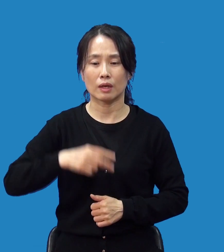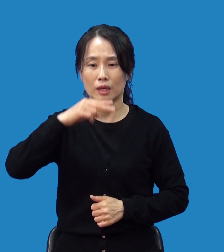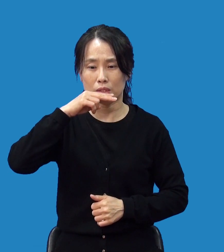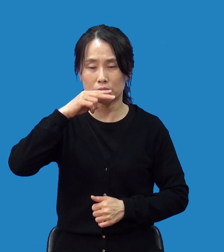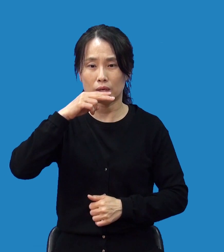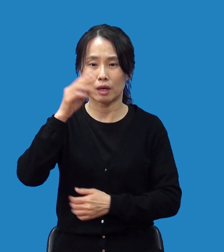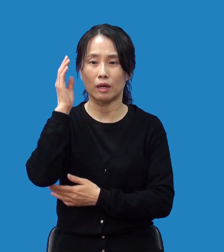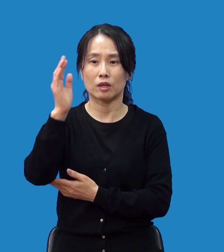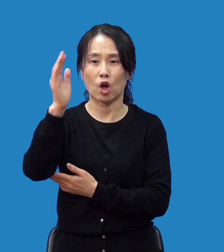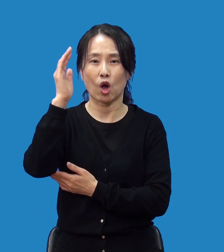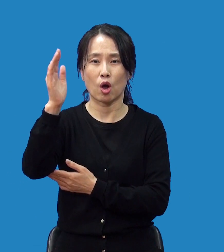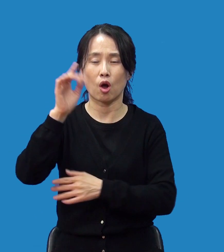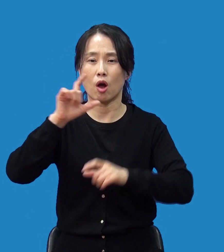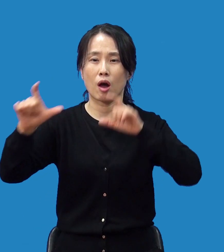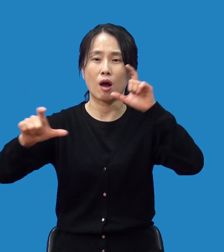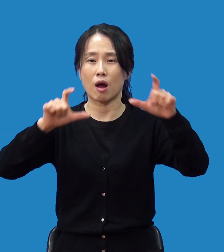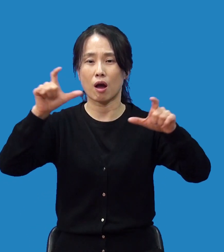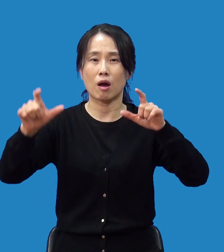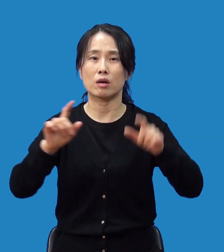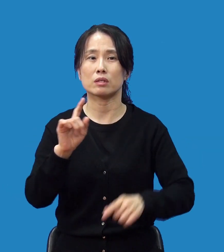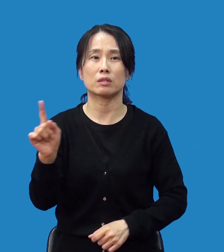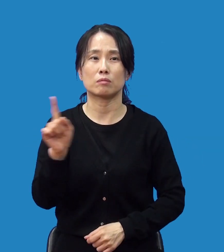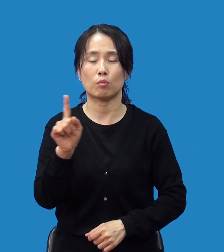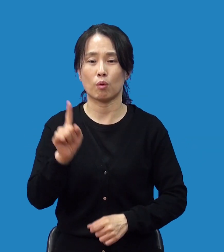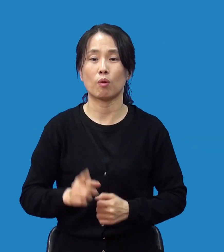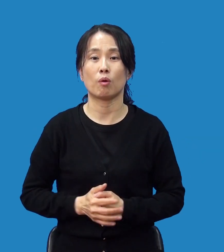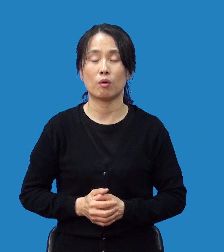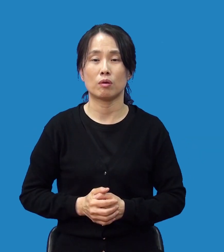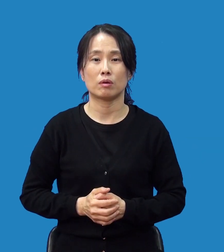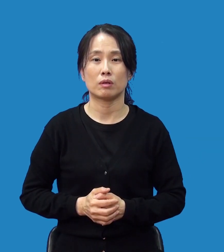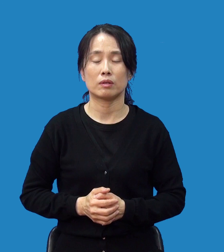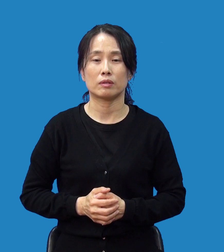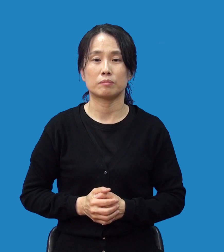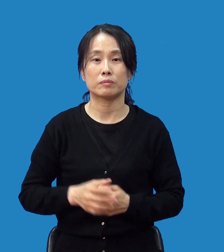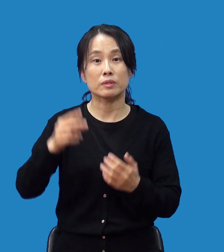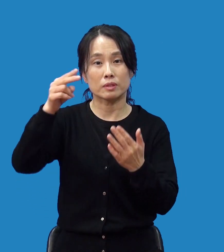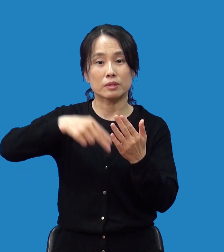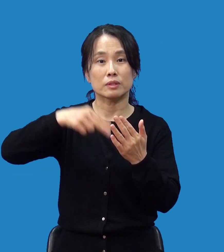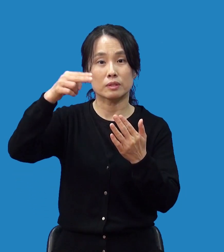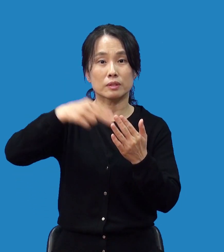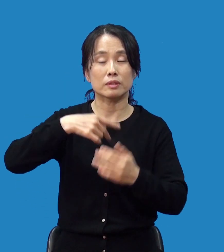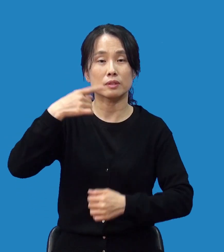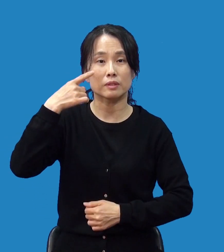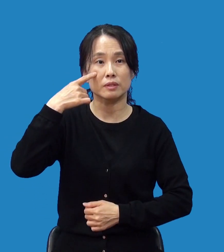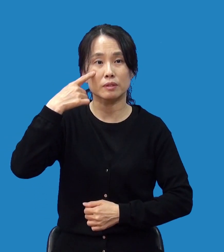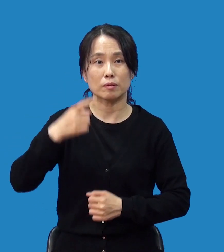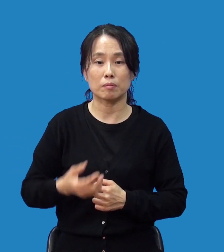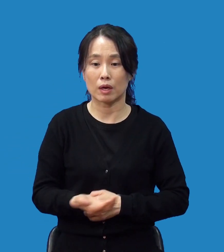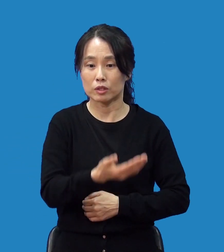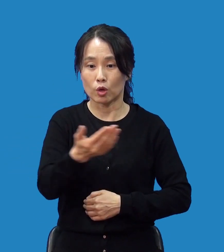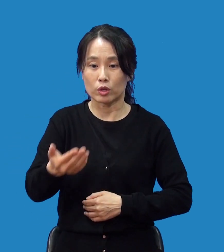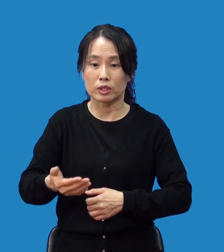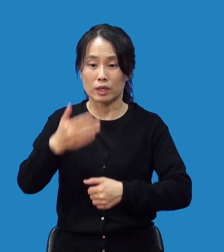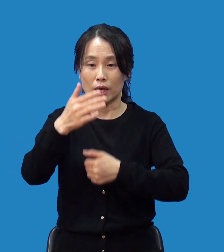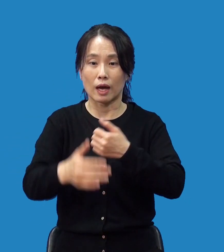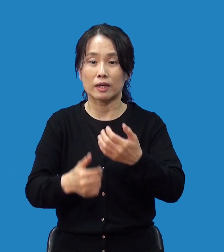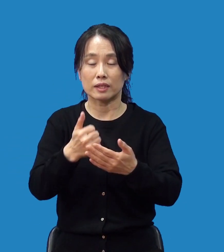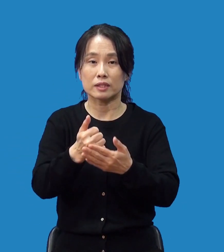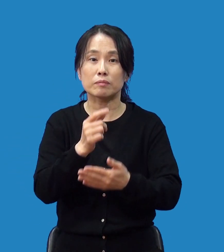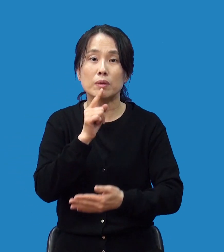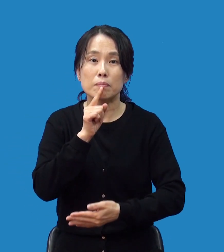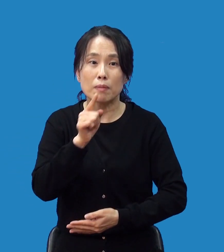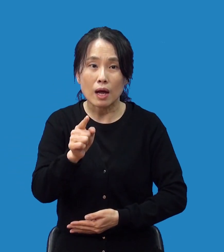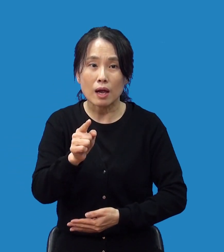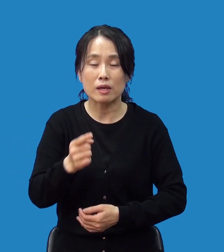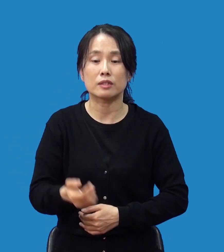외치고 있습니까? 우리 40장 1절 2절을 함께 봉독해 보십시다. 너희의 하나님이